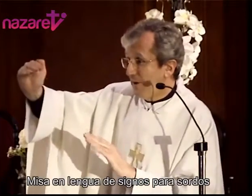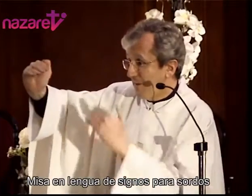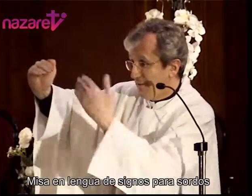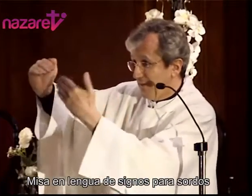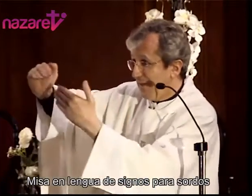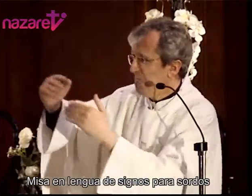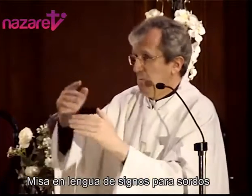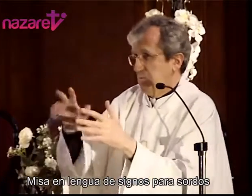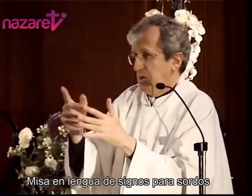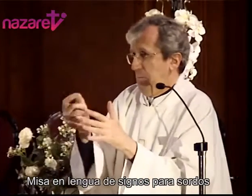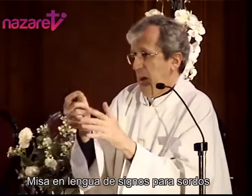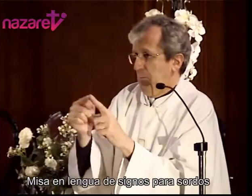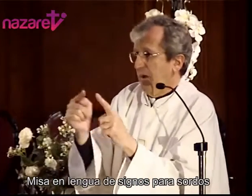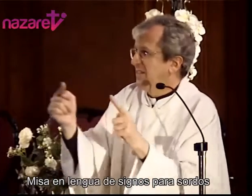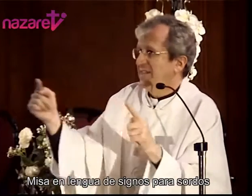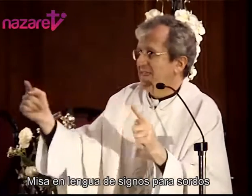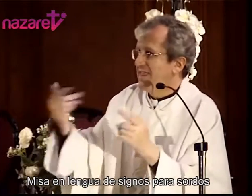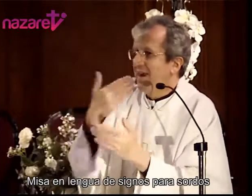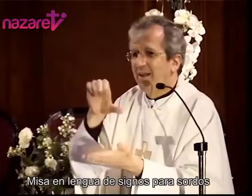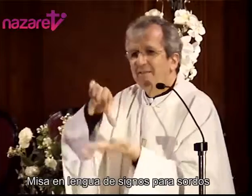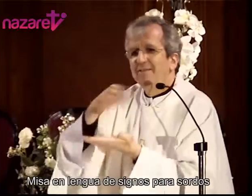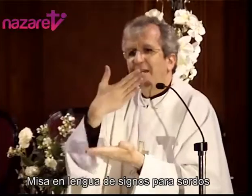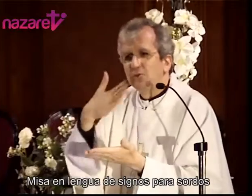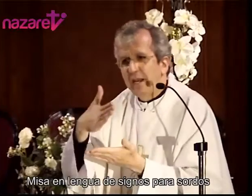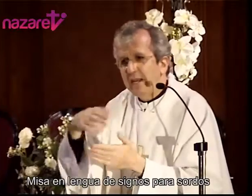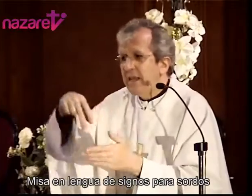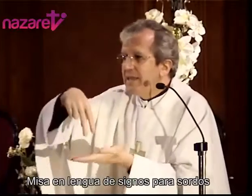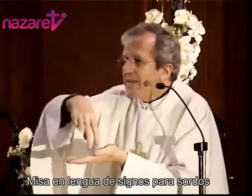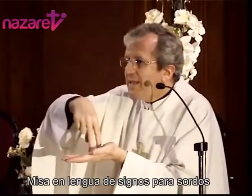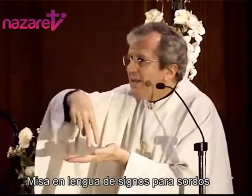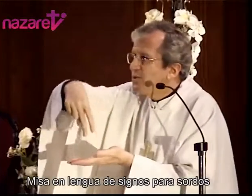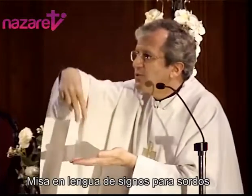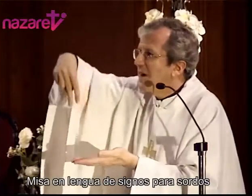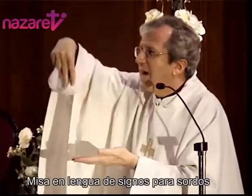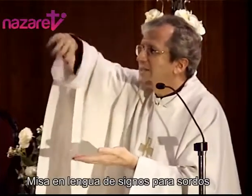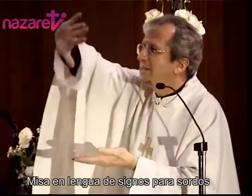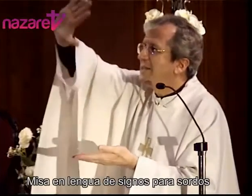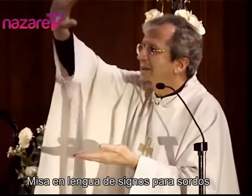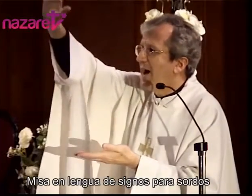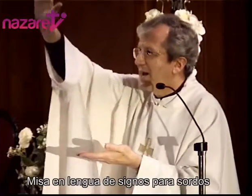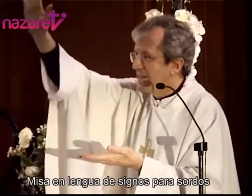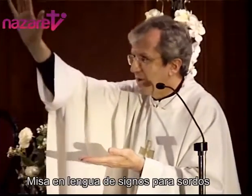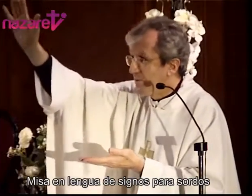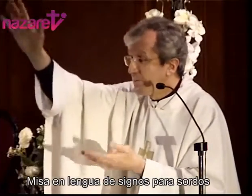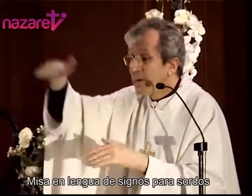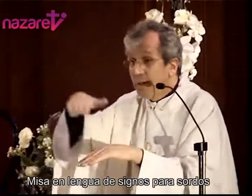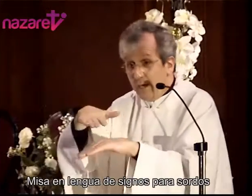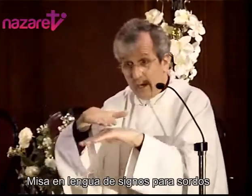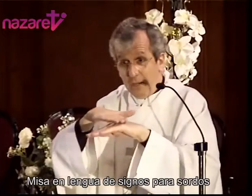elevado, pues a poca distancia de Jerusalén, y allí Jesús asciende al cielo,